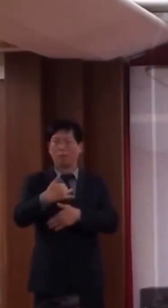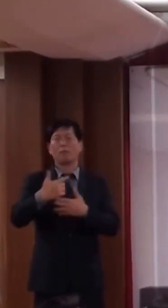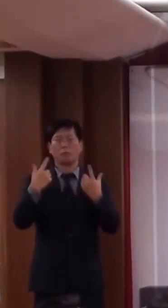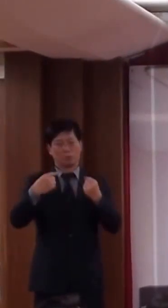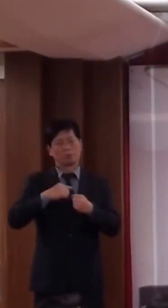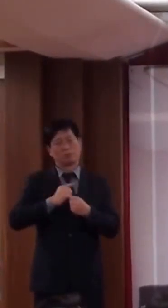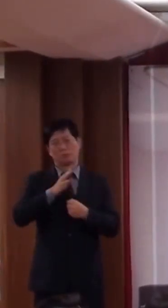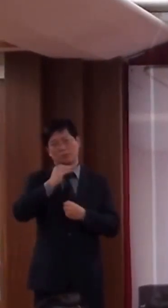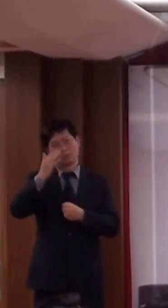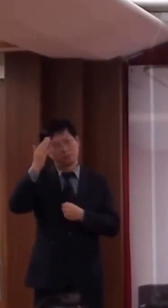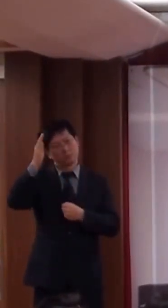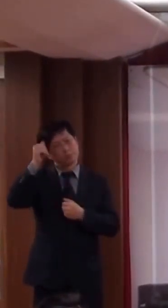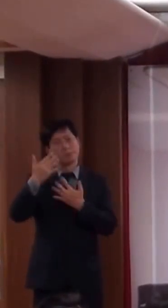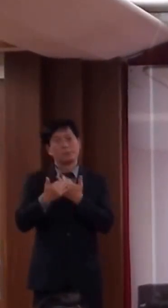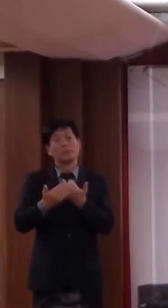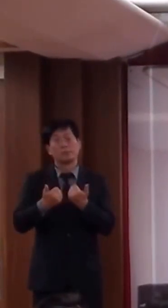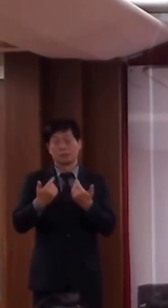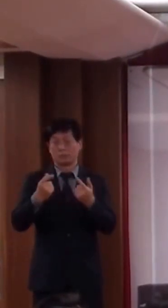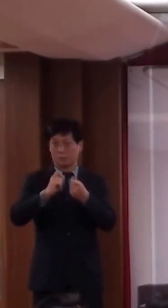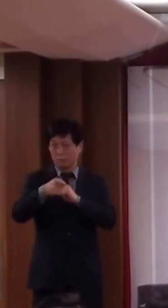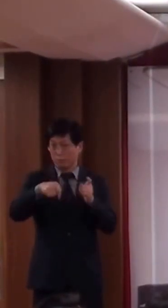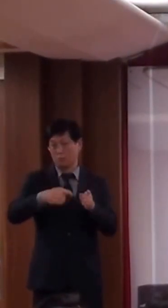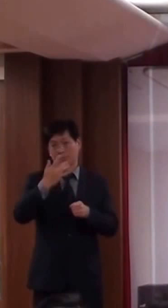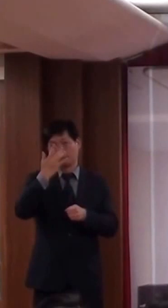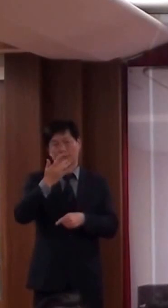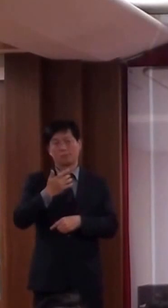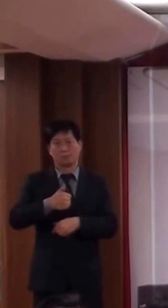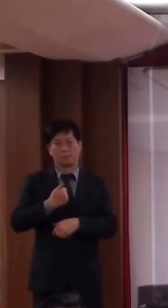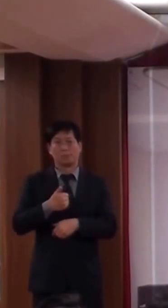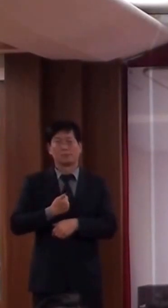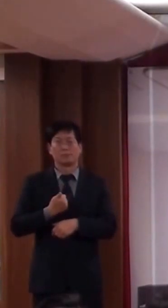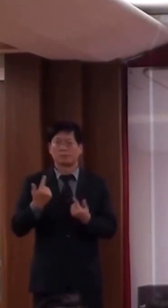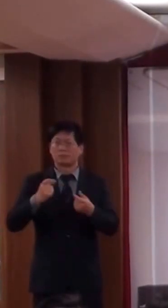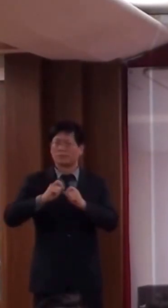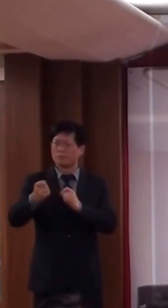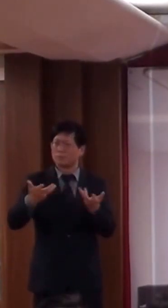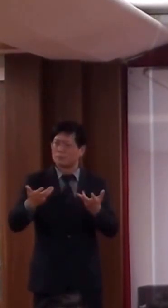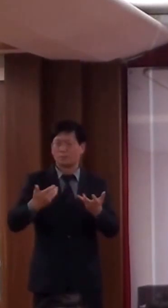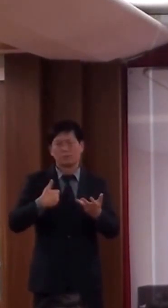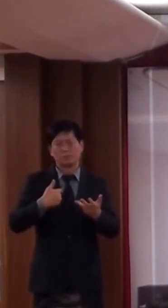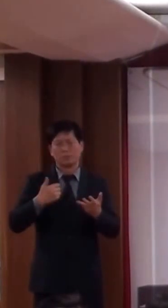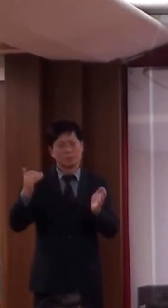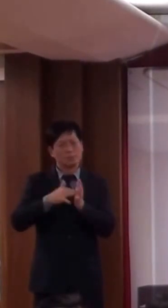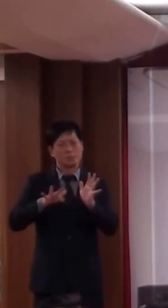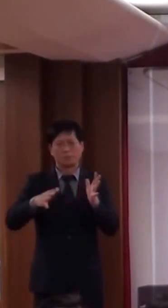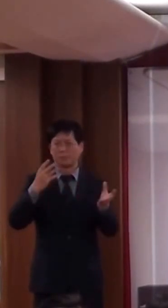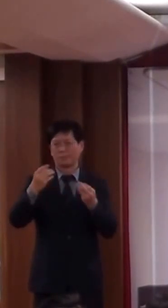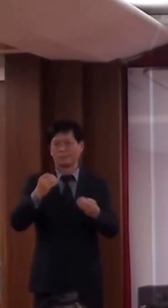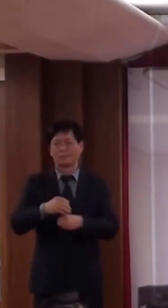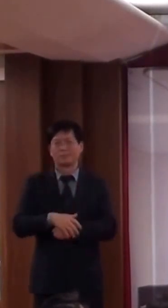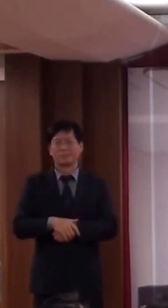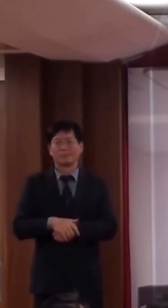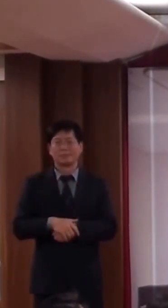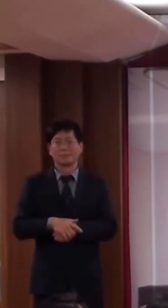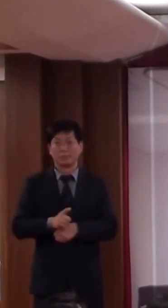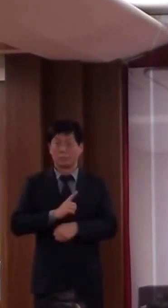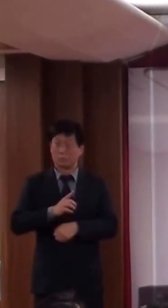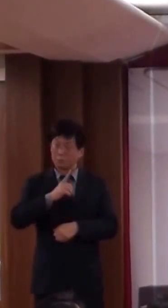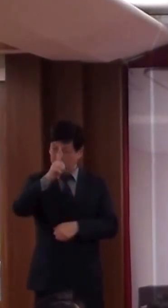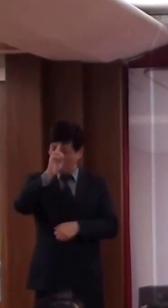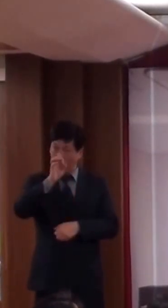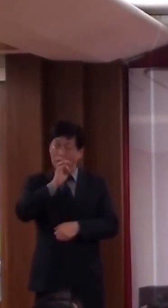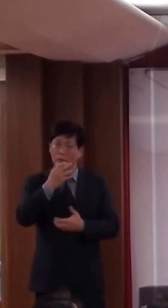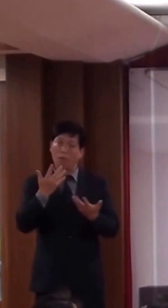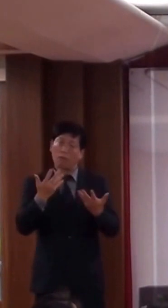很笨的学生，在缴税这方面，因为这个税的事情我一直搞不太清楚啊。但是我也莫名其妙，